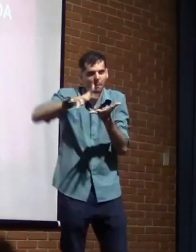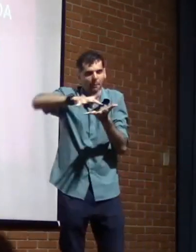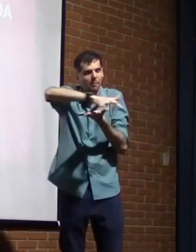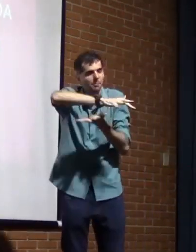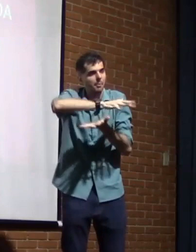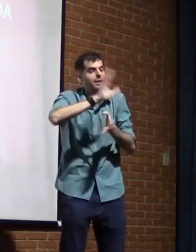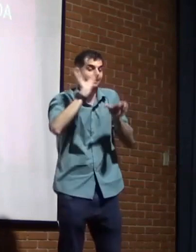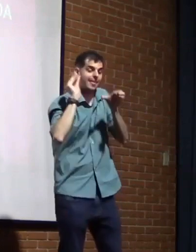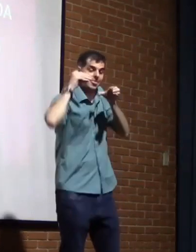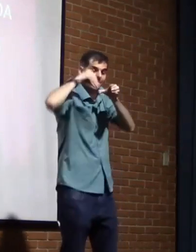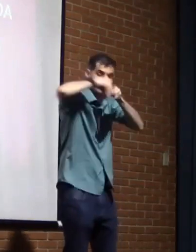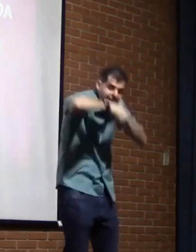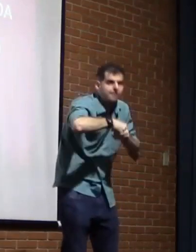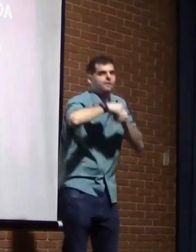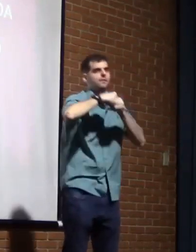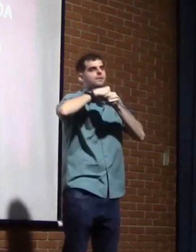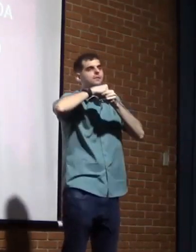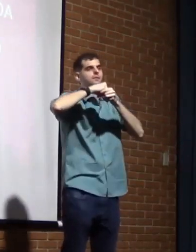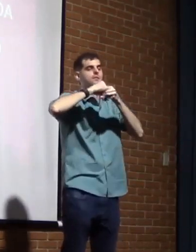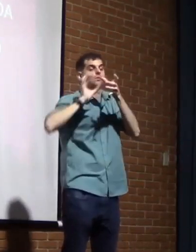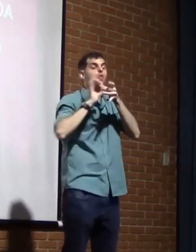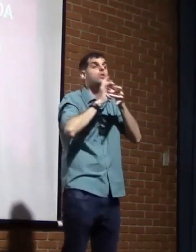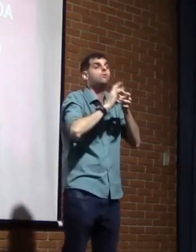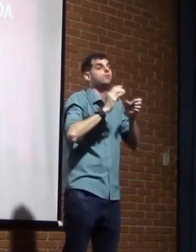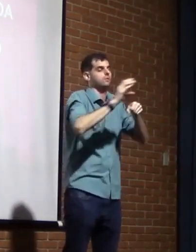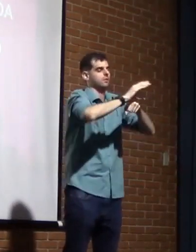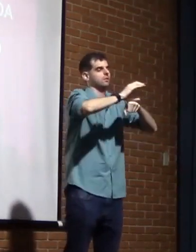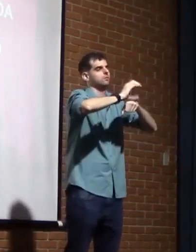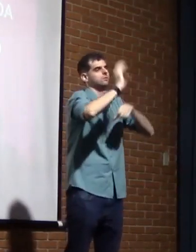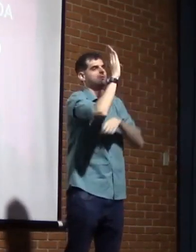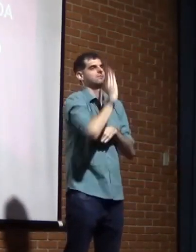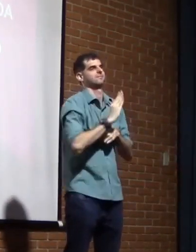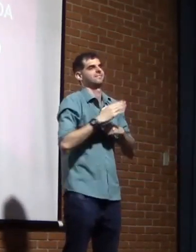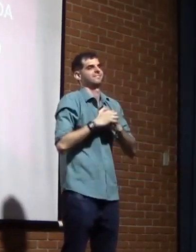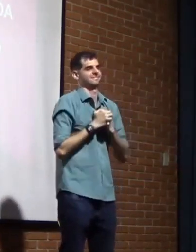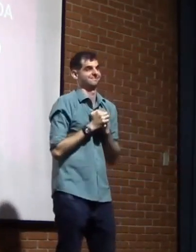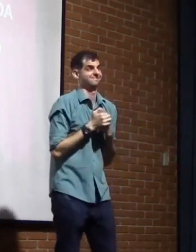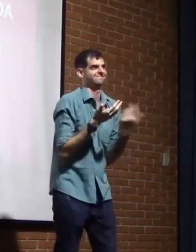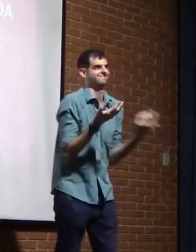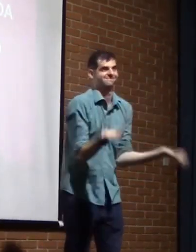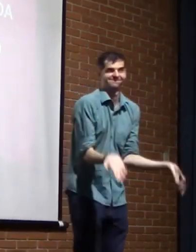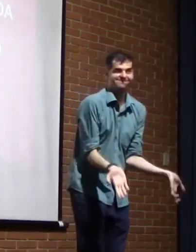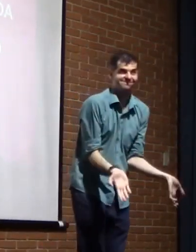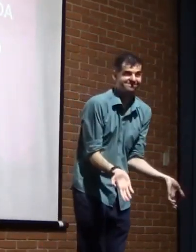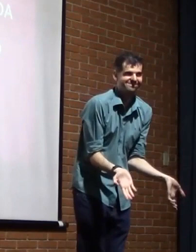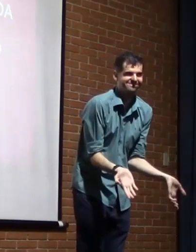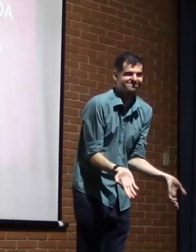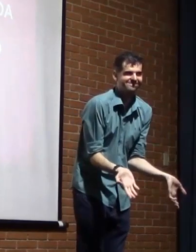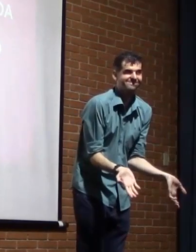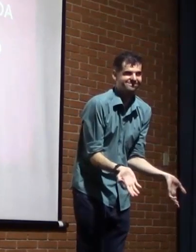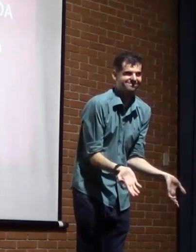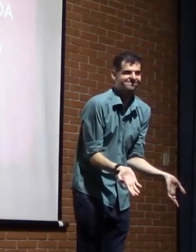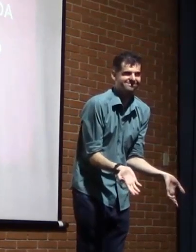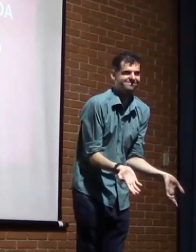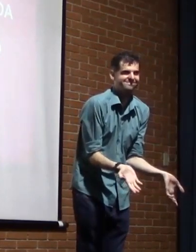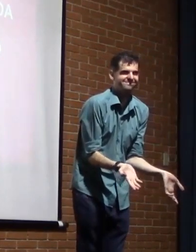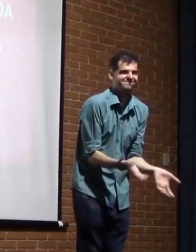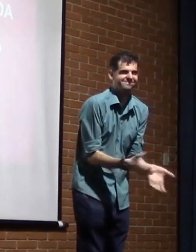Mas eu faço esses questionamentos, essas reflexões, levanto essas reflexões porque elas estão inseridas na Constituição